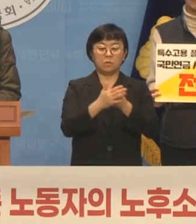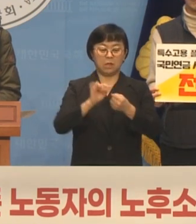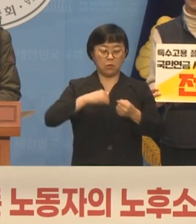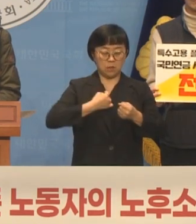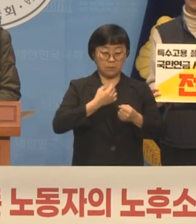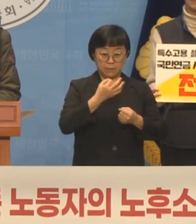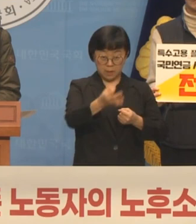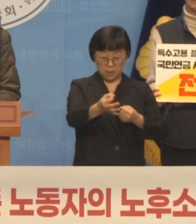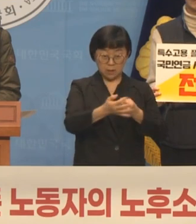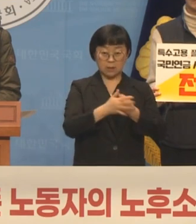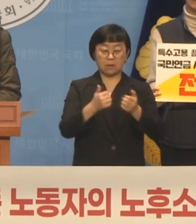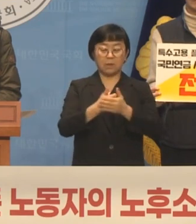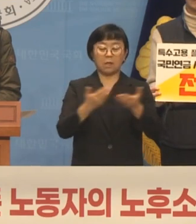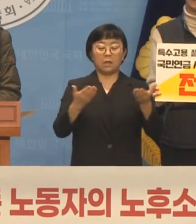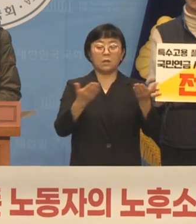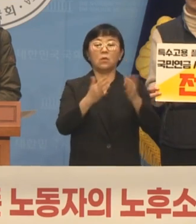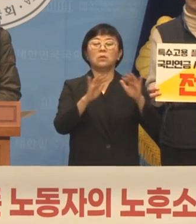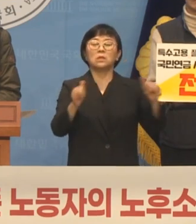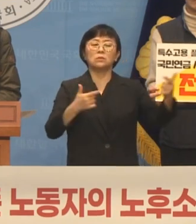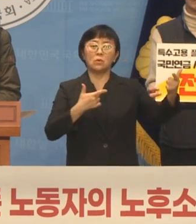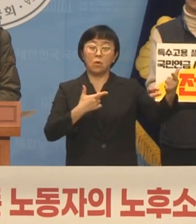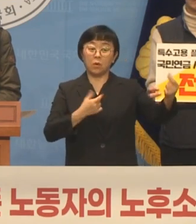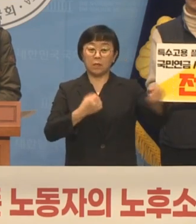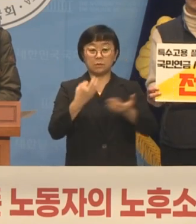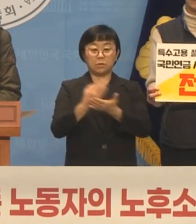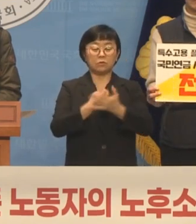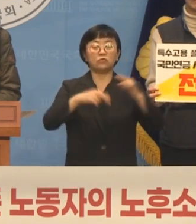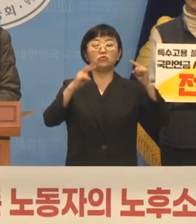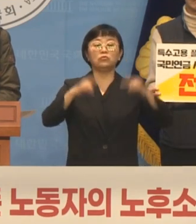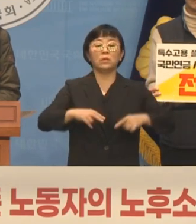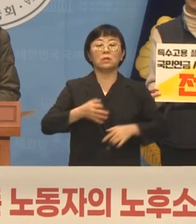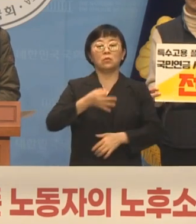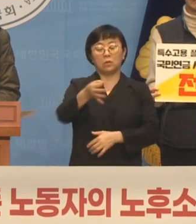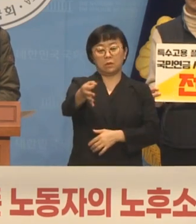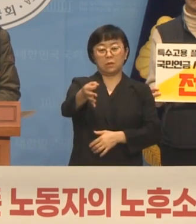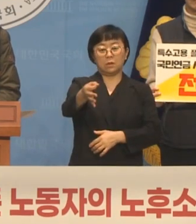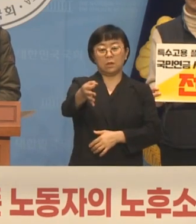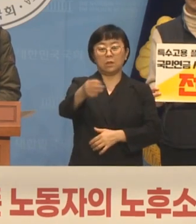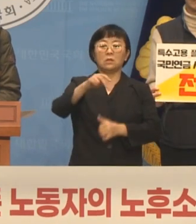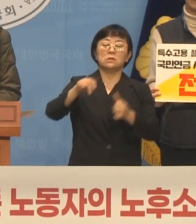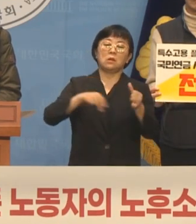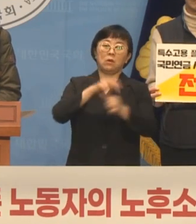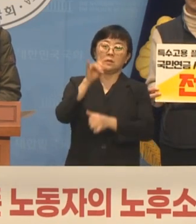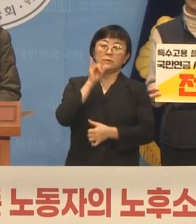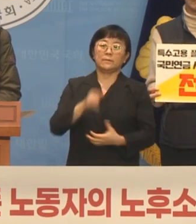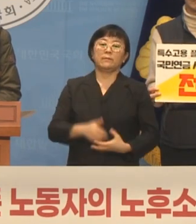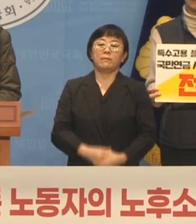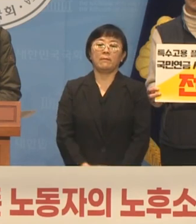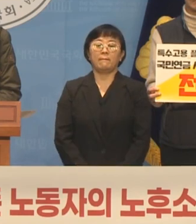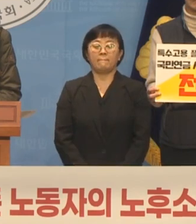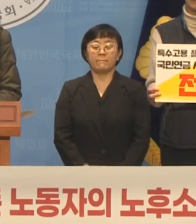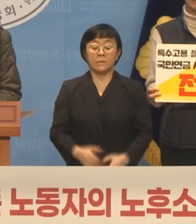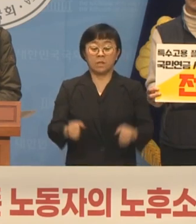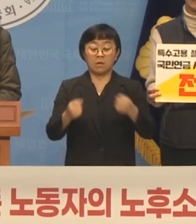같은 소득을 버는 근로자에 비해서 결국 두 배의 보험료를 내야 되는 이런 상황에 있습니다.